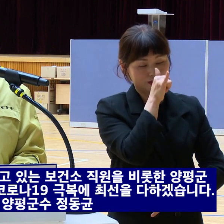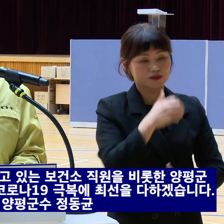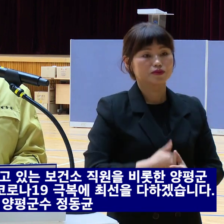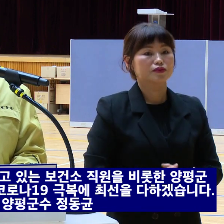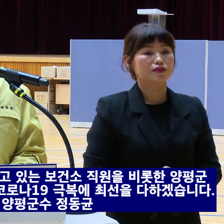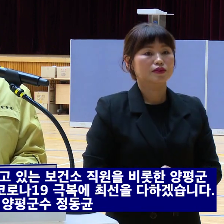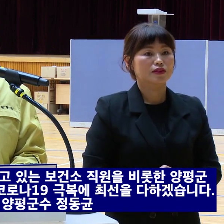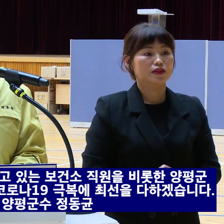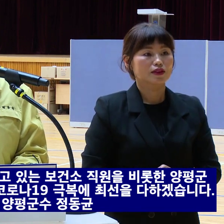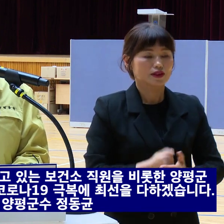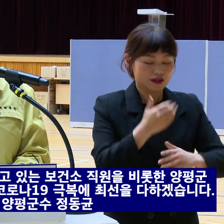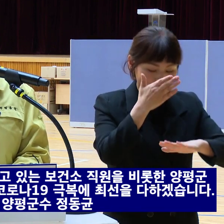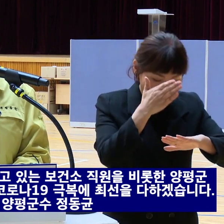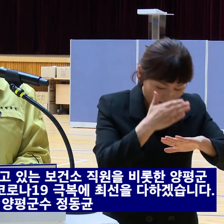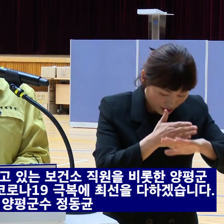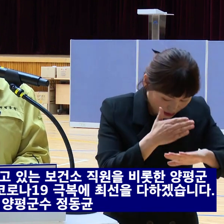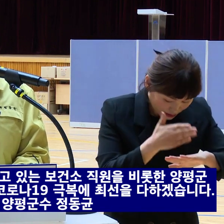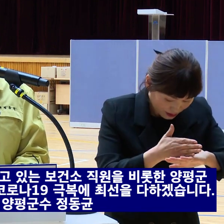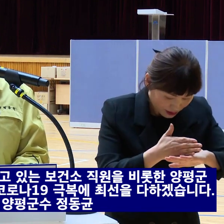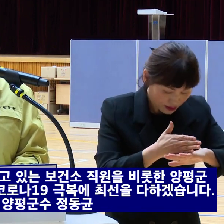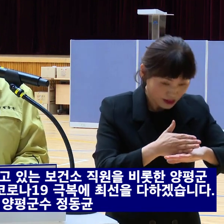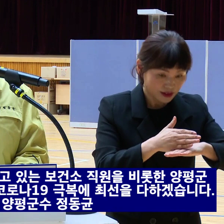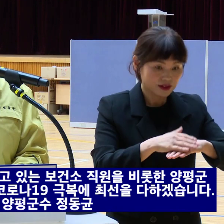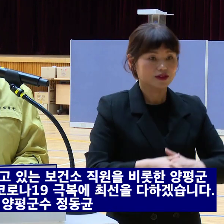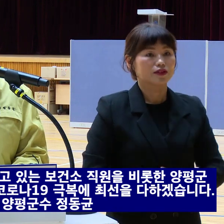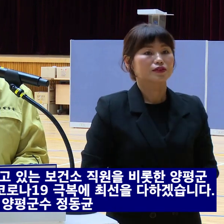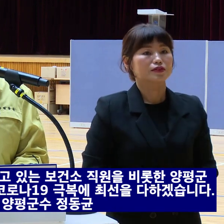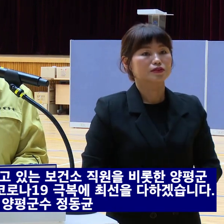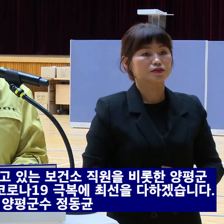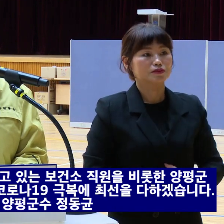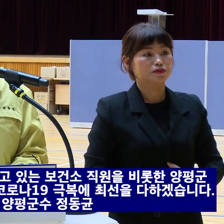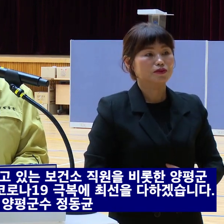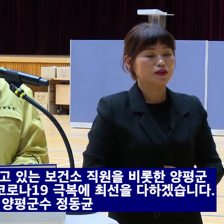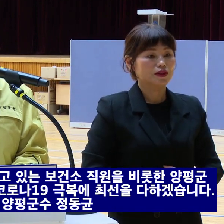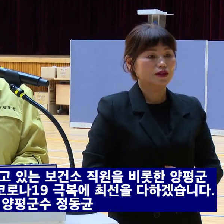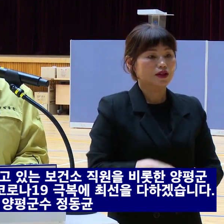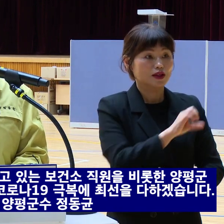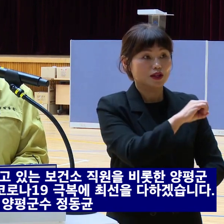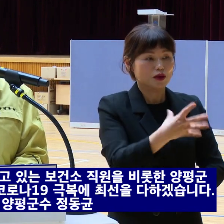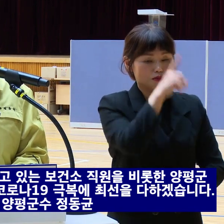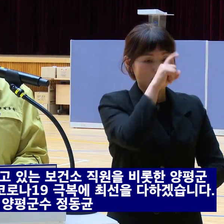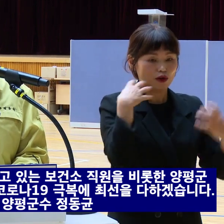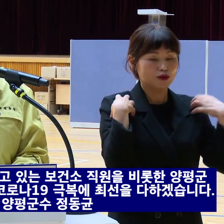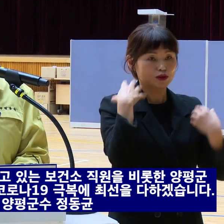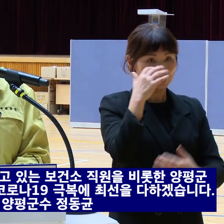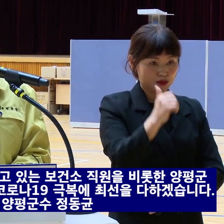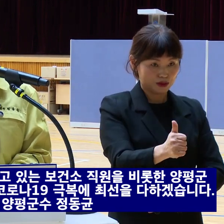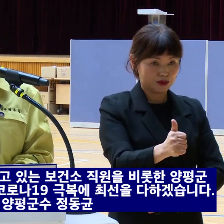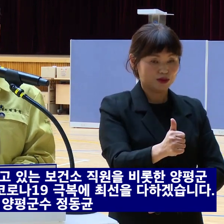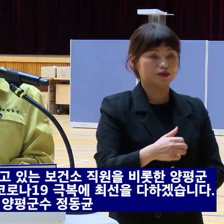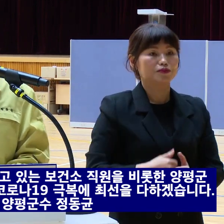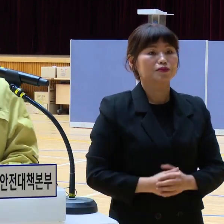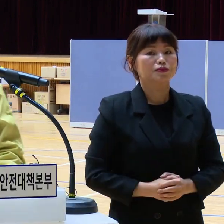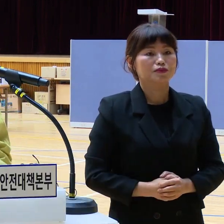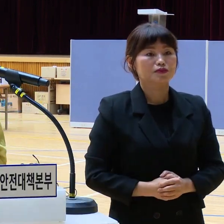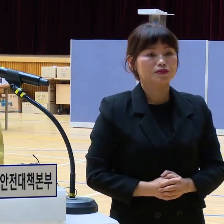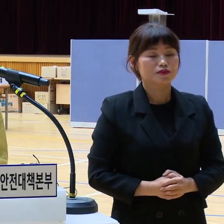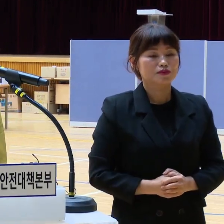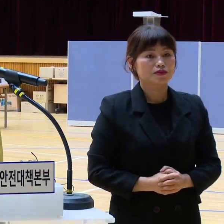다하겠습니다. 감사합니다. 남경군 재난안전대책본부장 남경군수